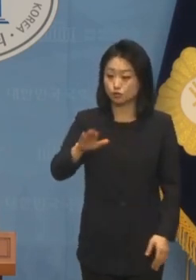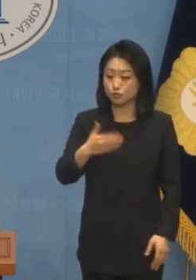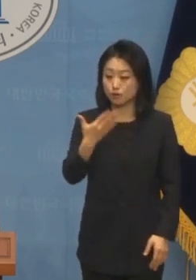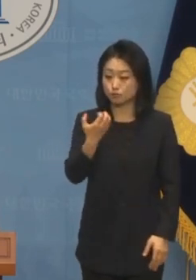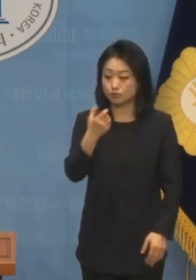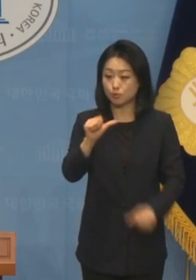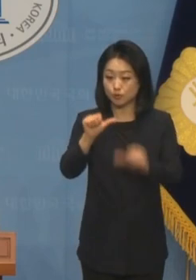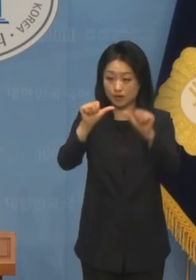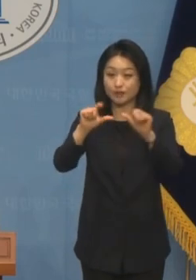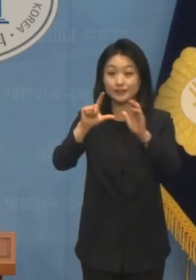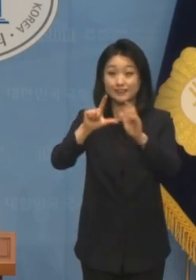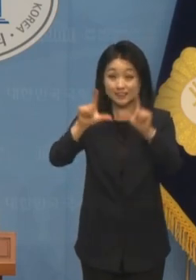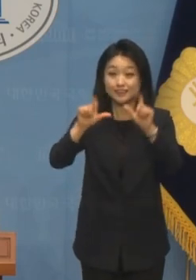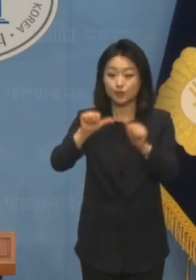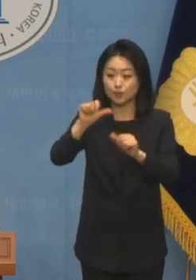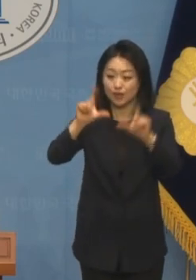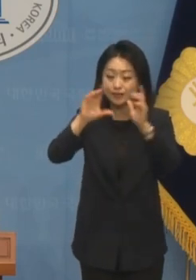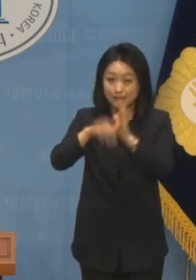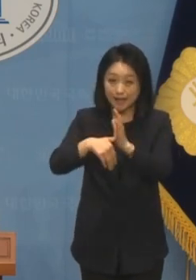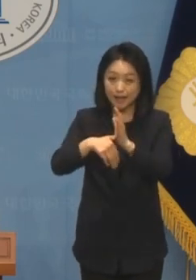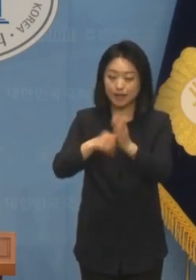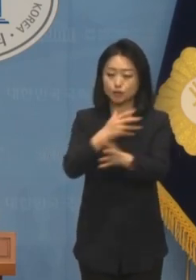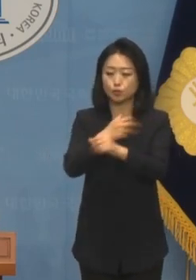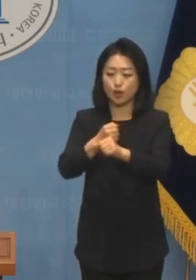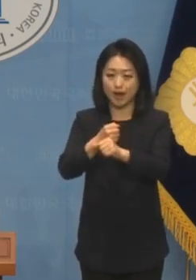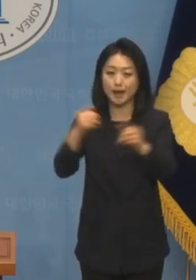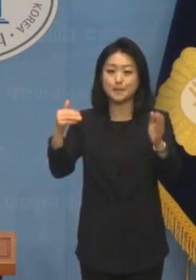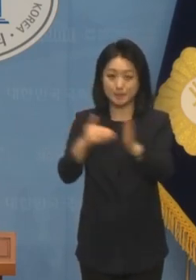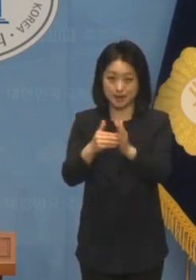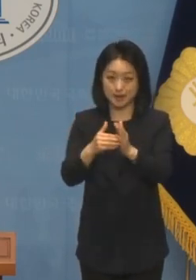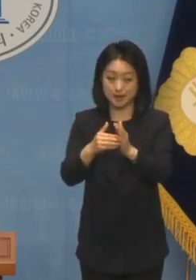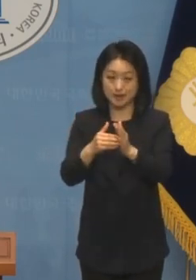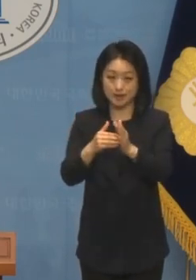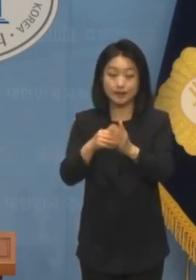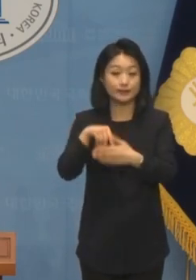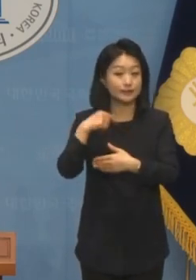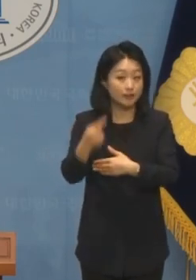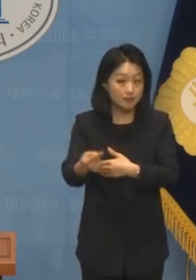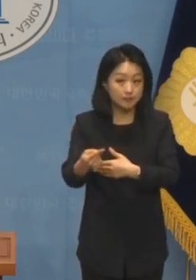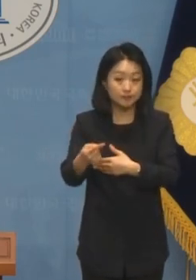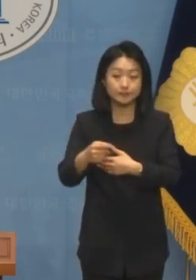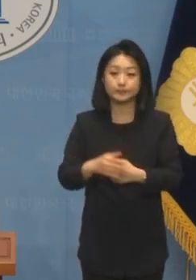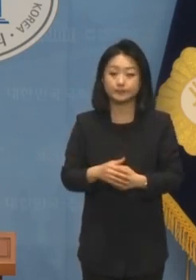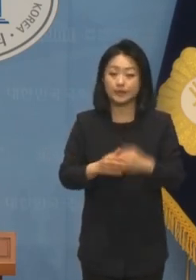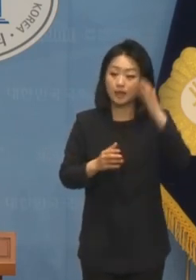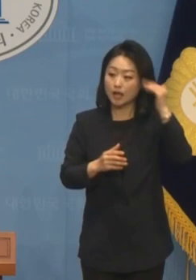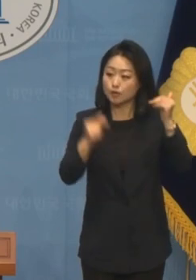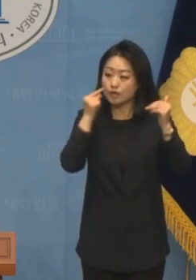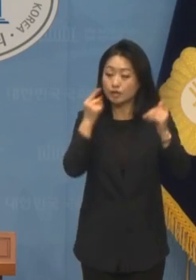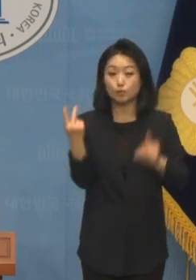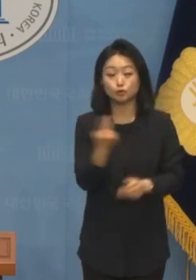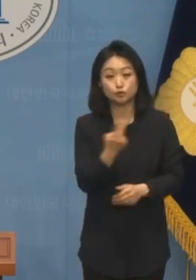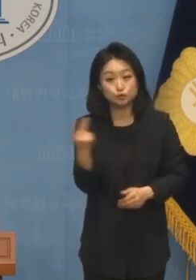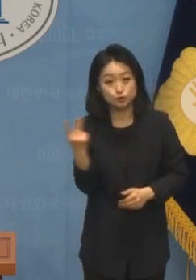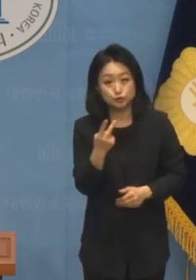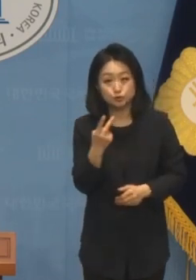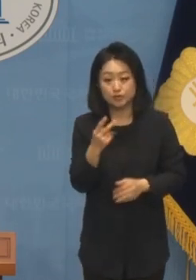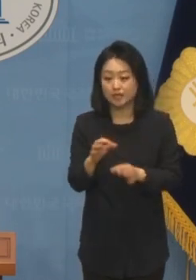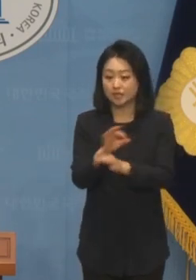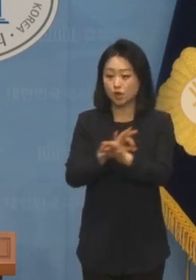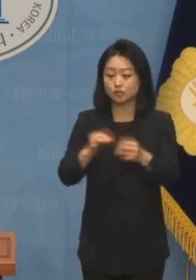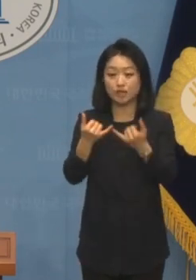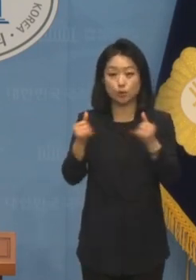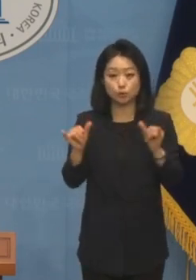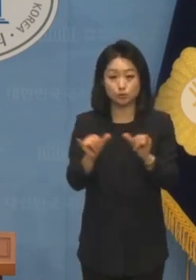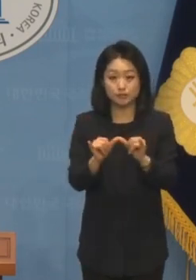1995년에야 센조 조약을 발효했습니다. 더욱이 한일 관계는 경제 공동체를